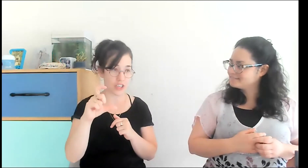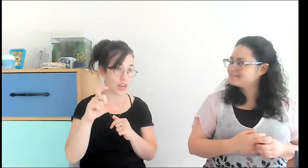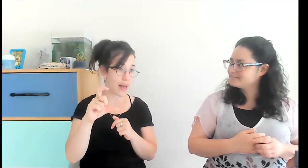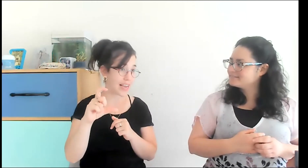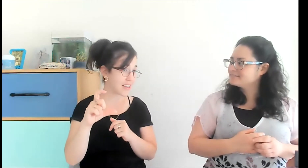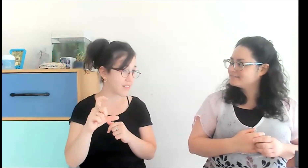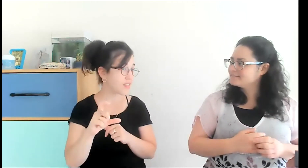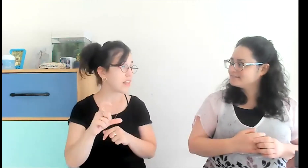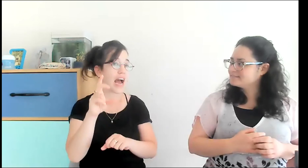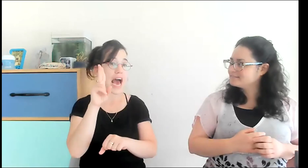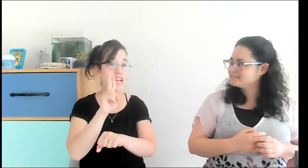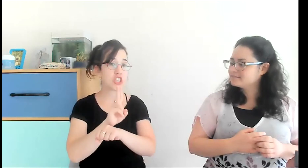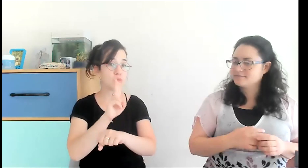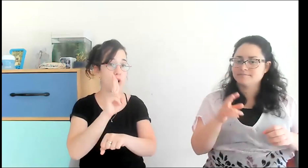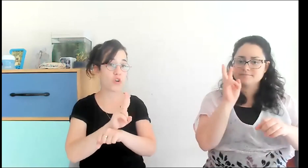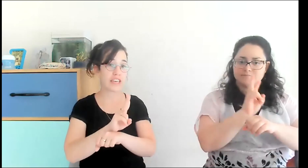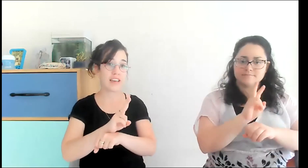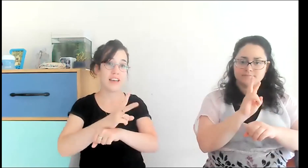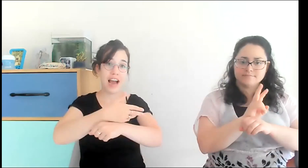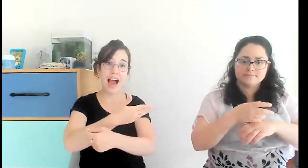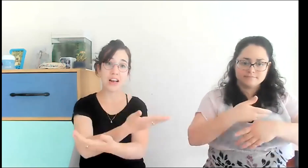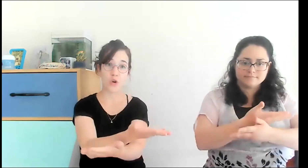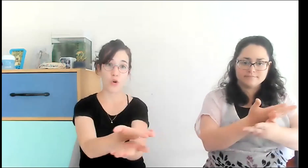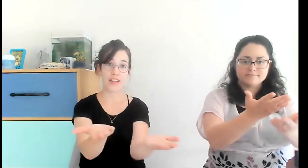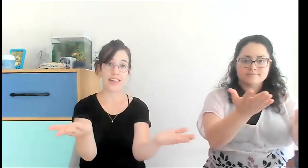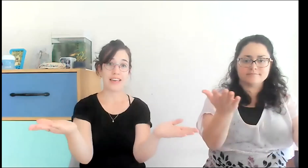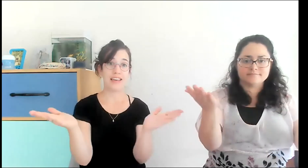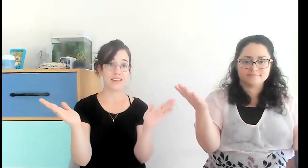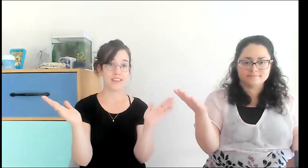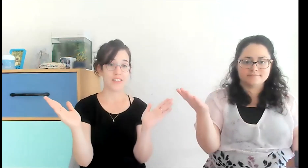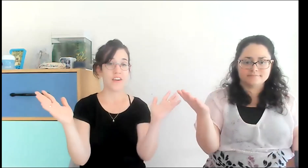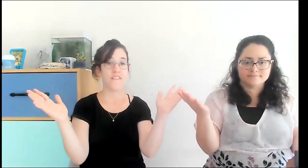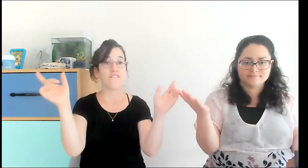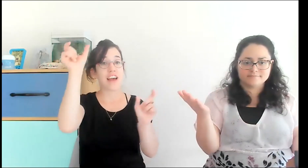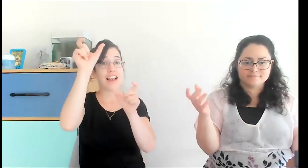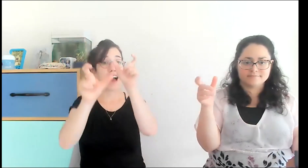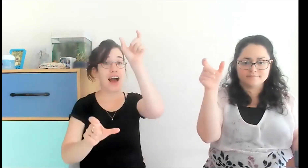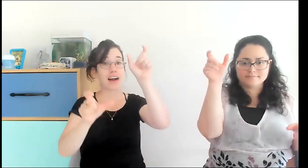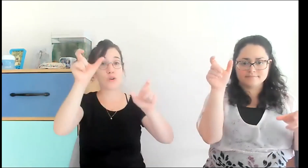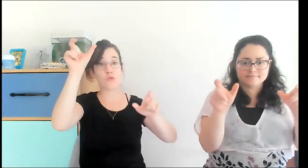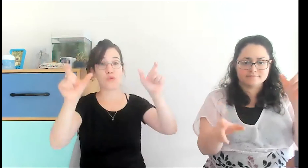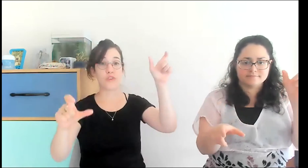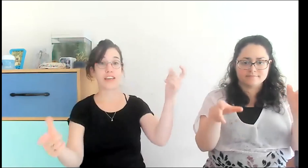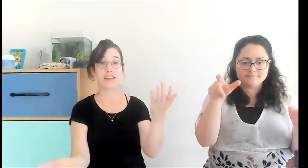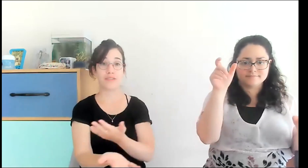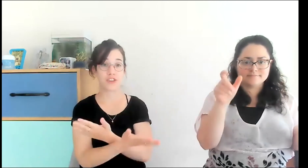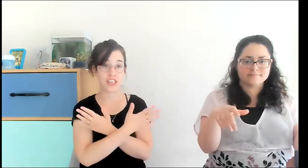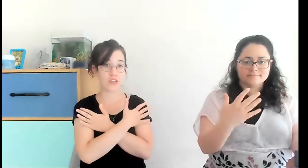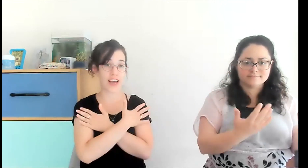של הבית. אנה שמור לי על כל אלה. ועל אהובי נפשי, אוקיי?